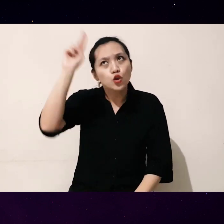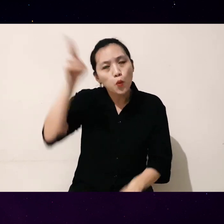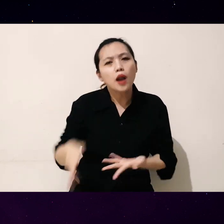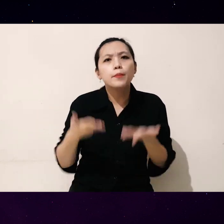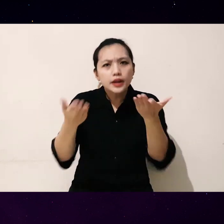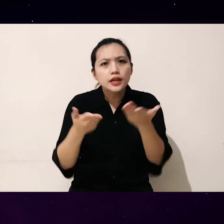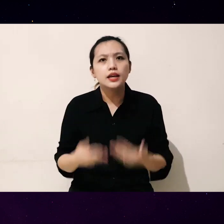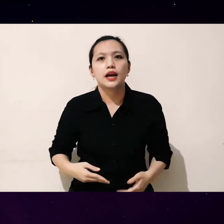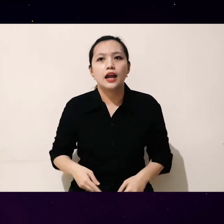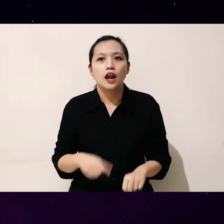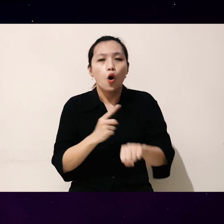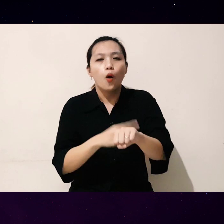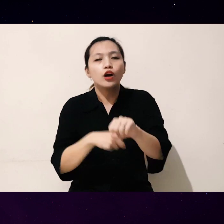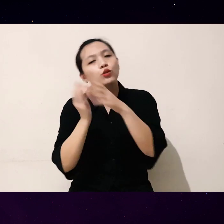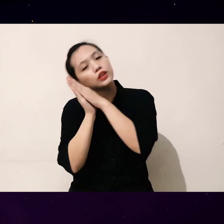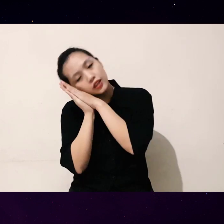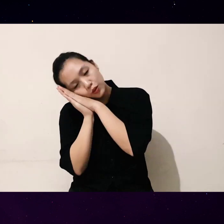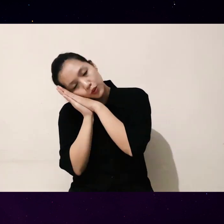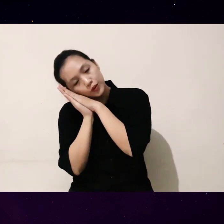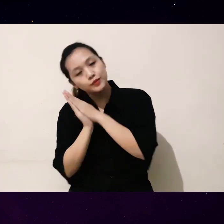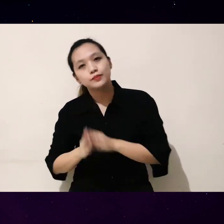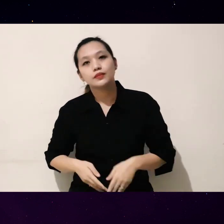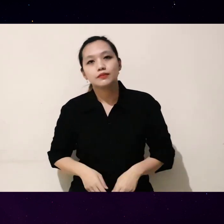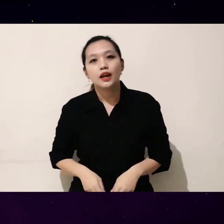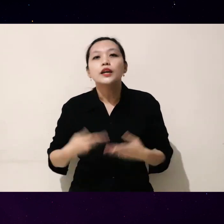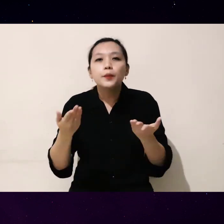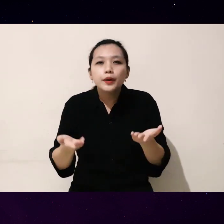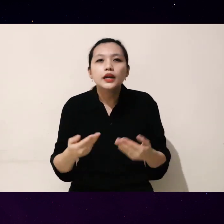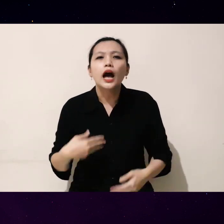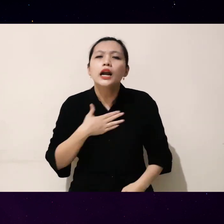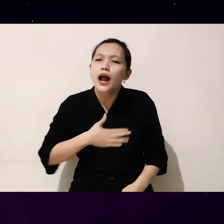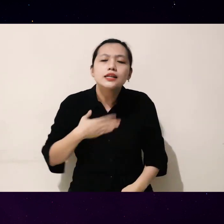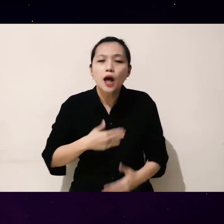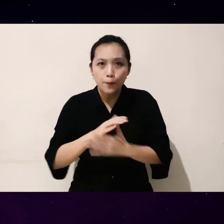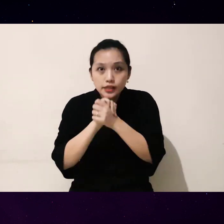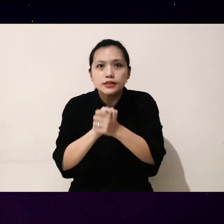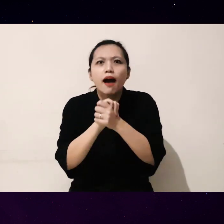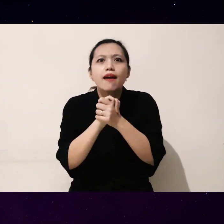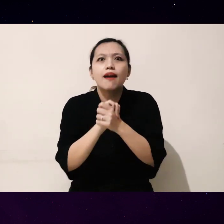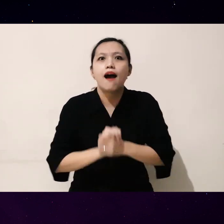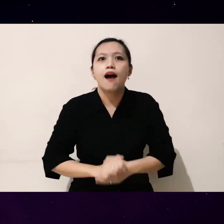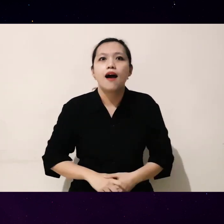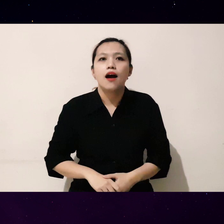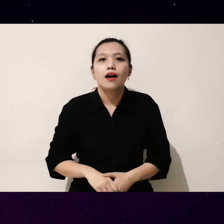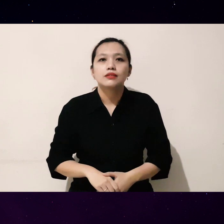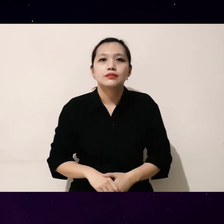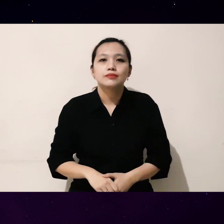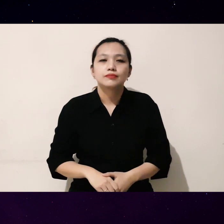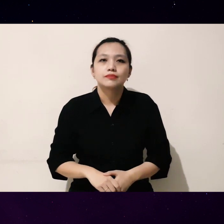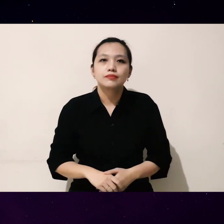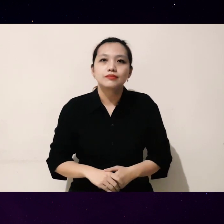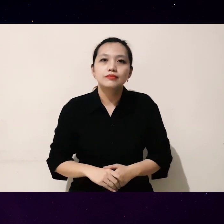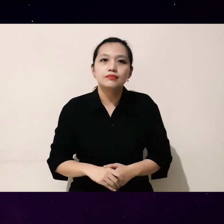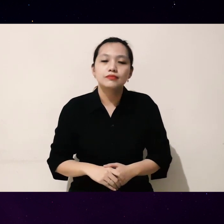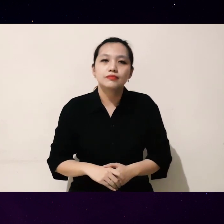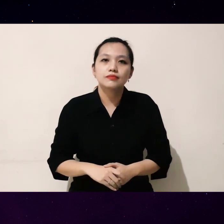Anda belajar tertidur, yaitu belajar percaya dan menaruh rasa aman Anda kepada iman